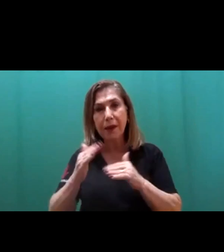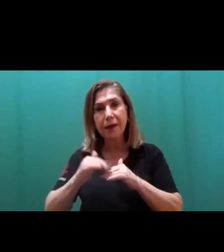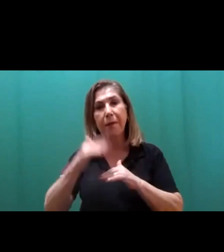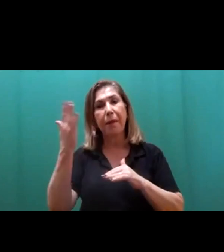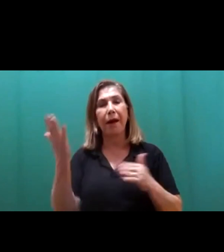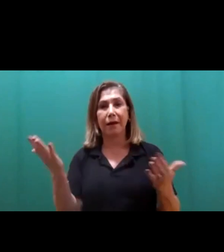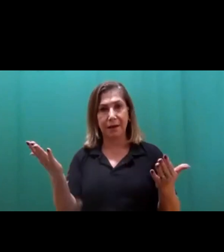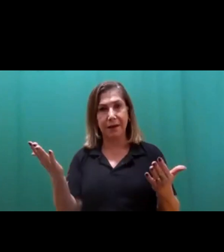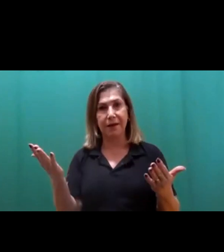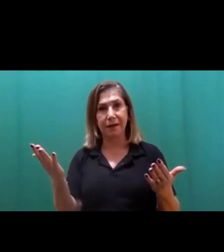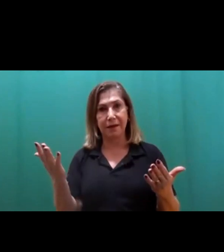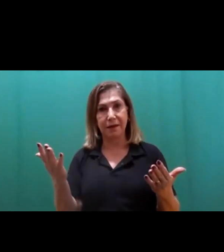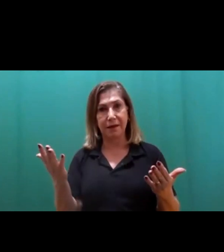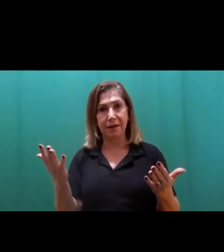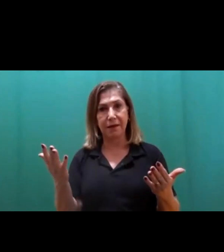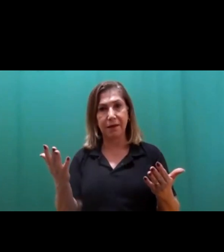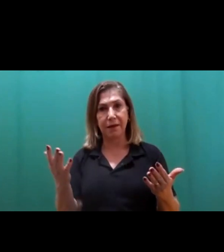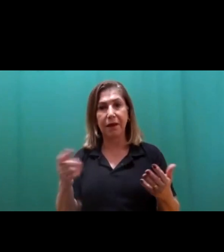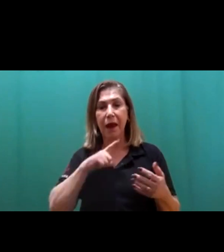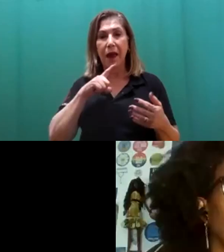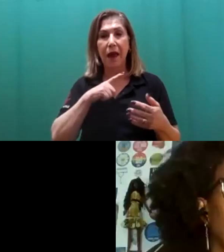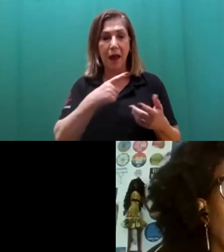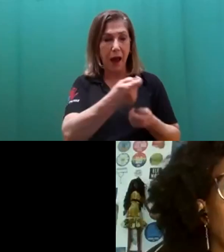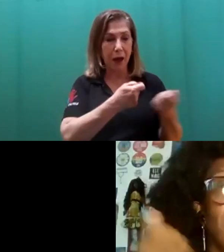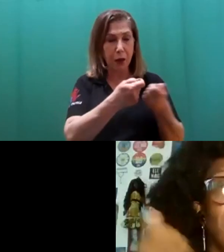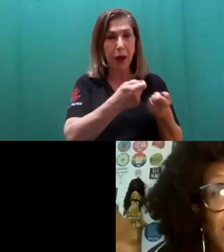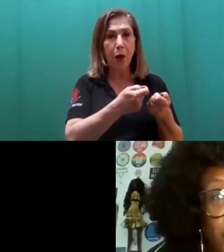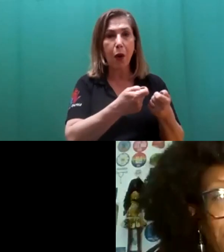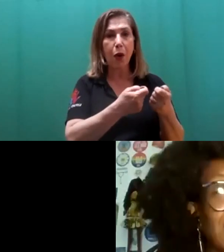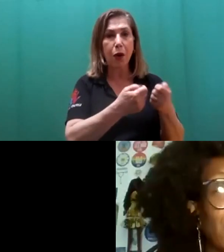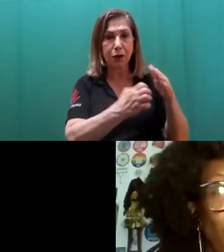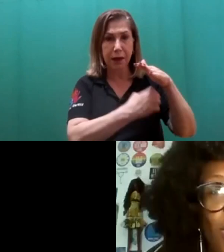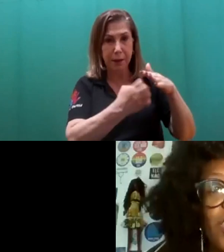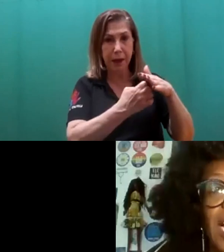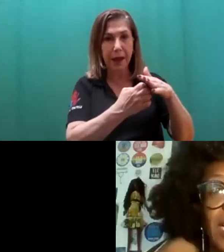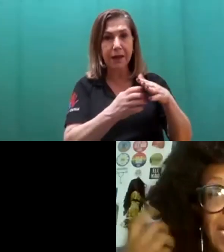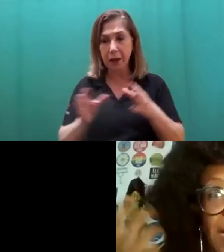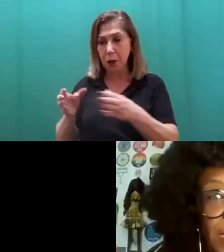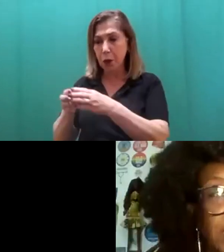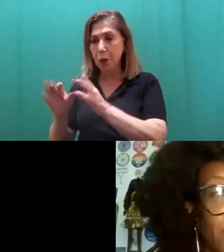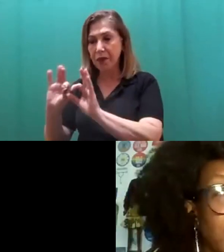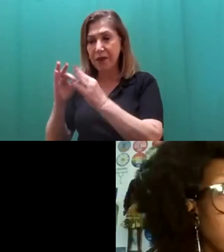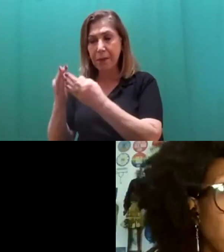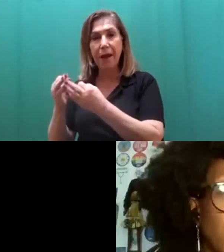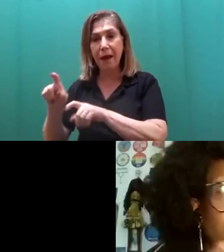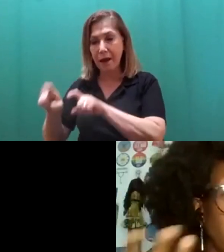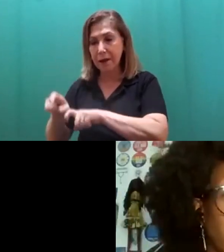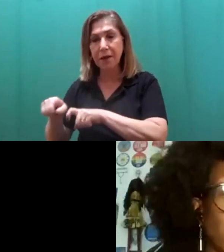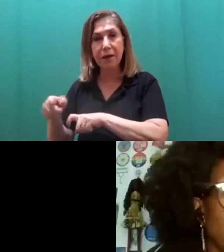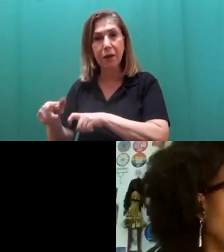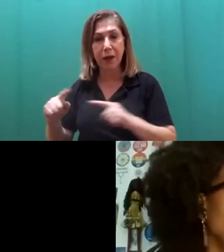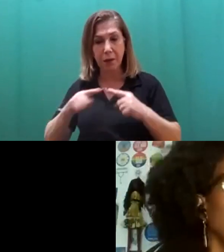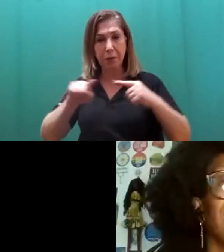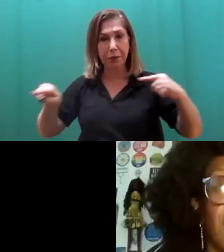de um subsídio que o agronegócio tem, e que é a agricultura familiar de base ecológica, né, com essa conexão